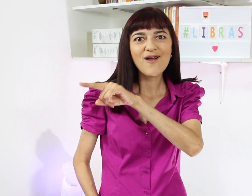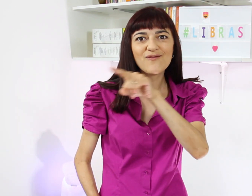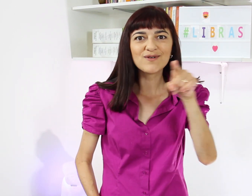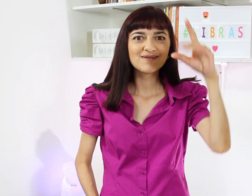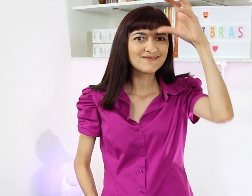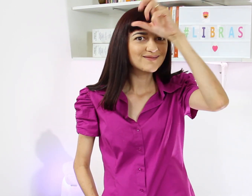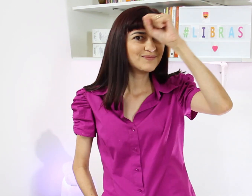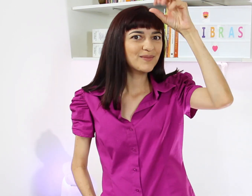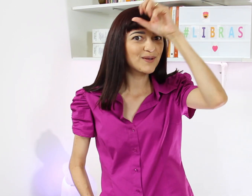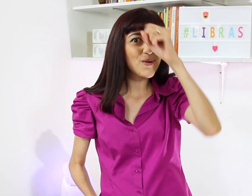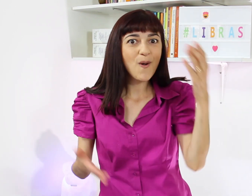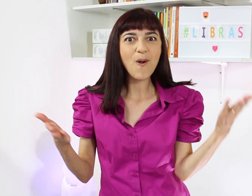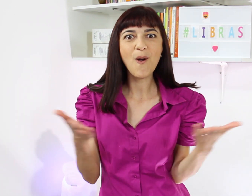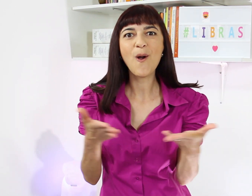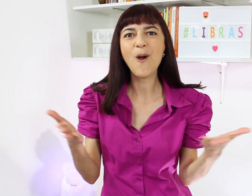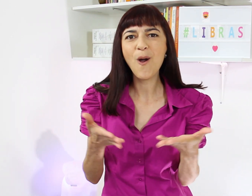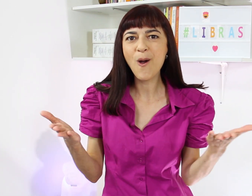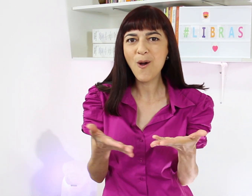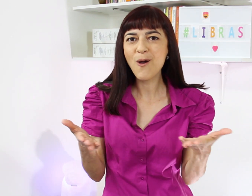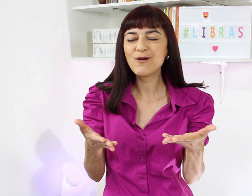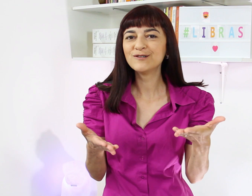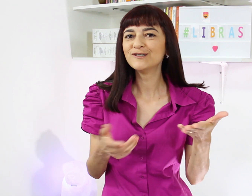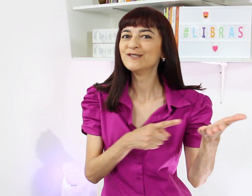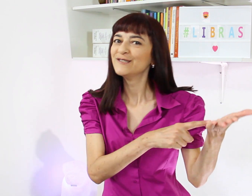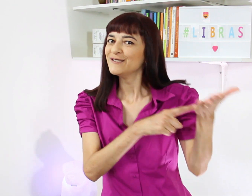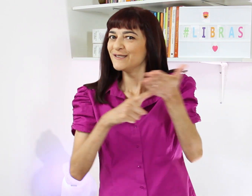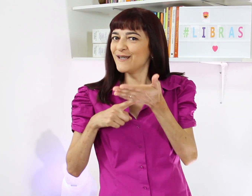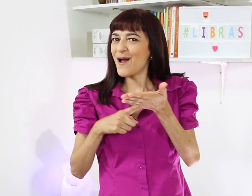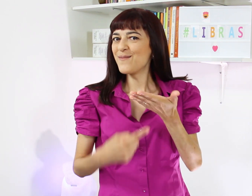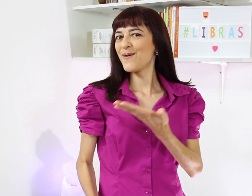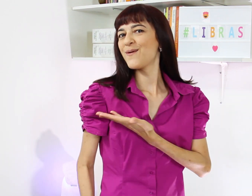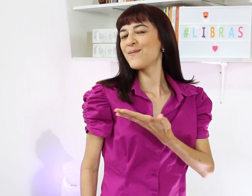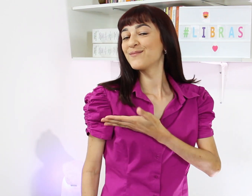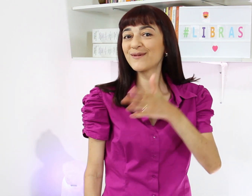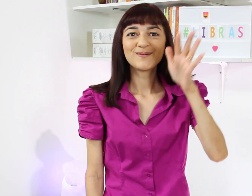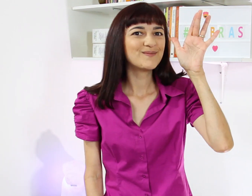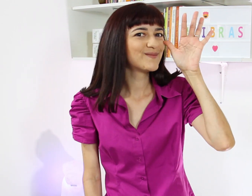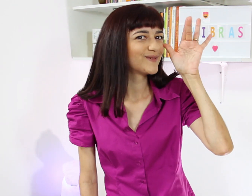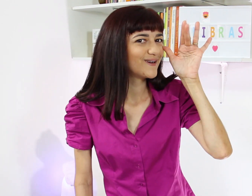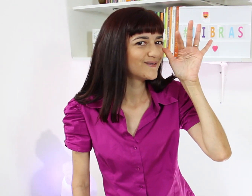aprenderam hoje e convide o seu amigo. Vamos ver a mini aula de Libras?